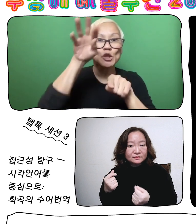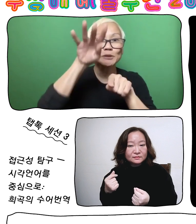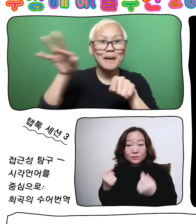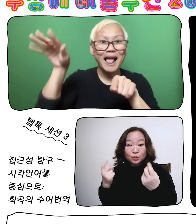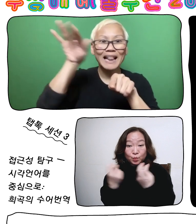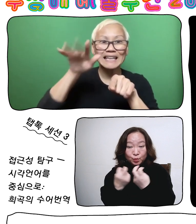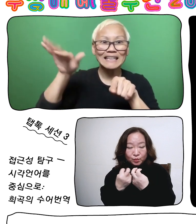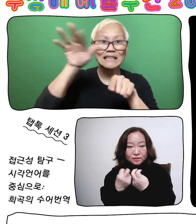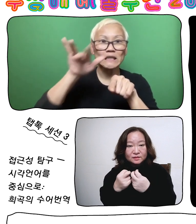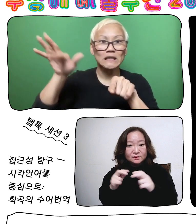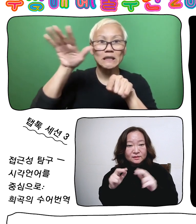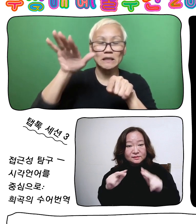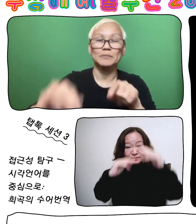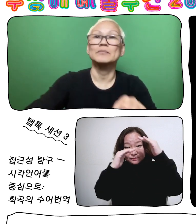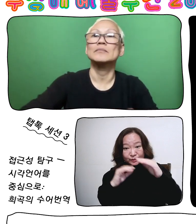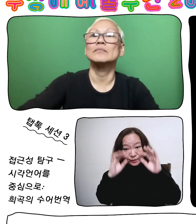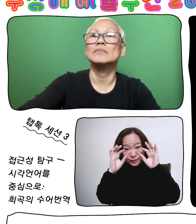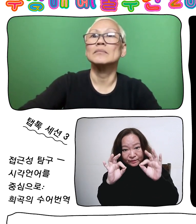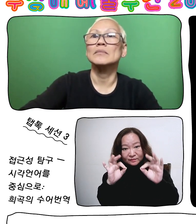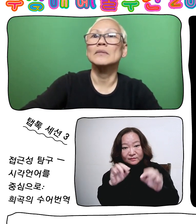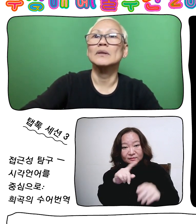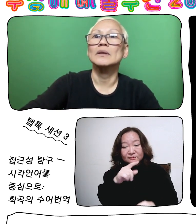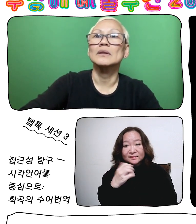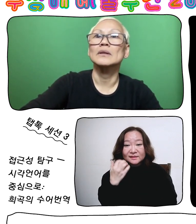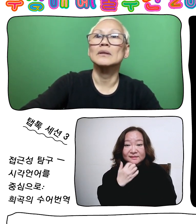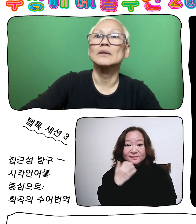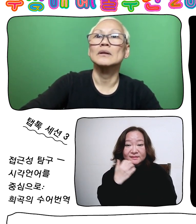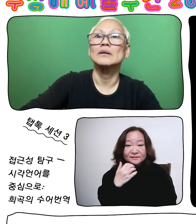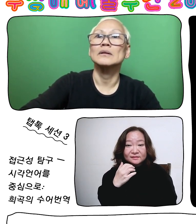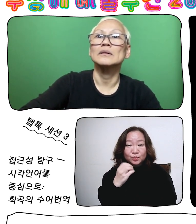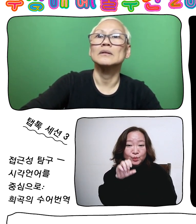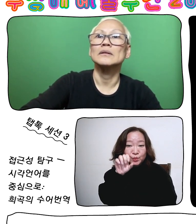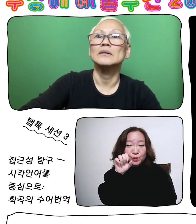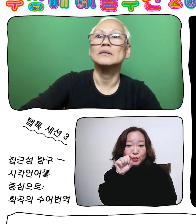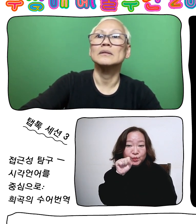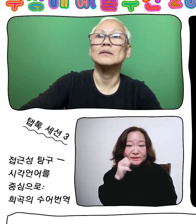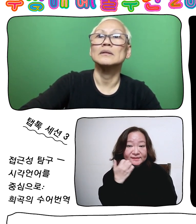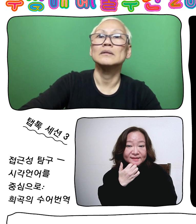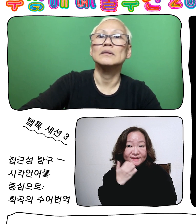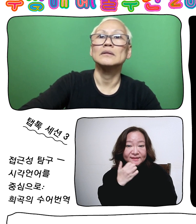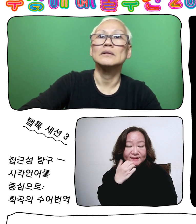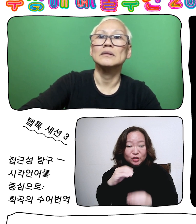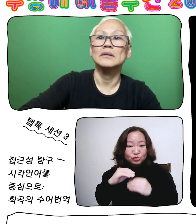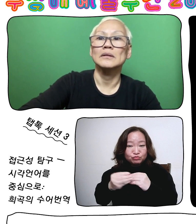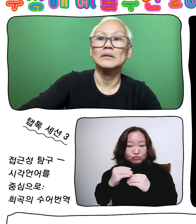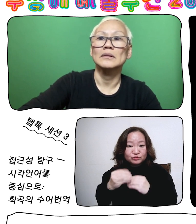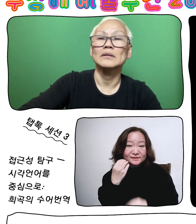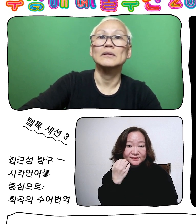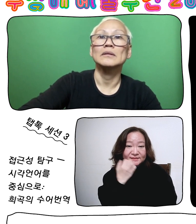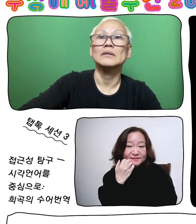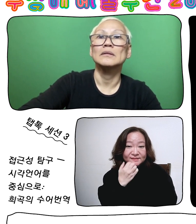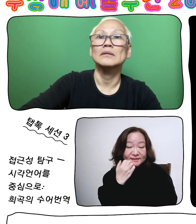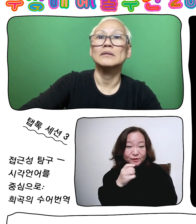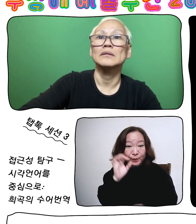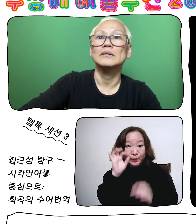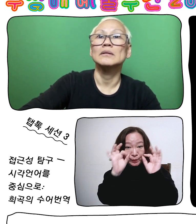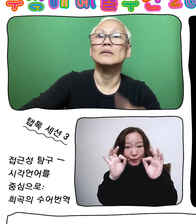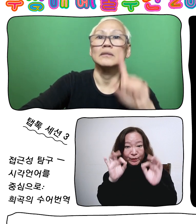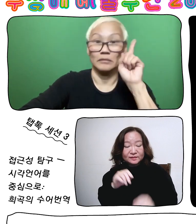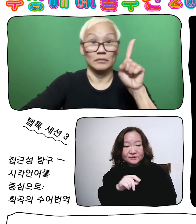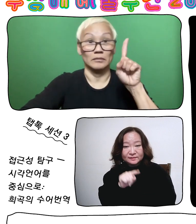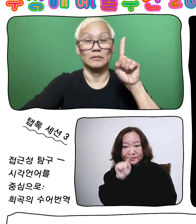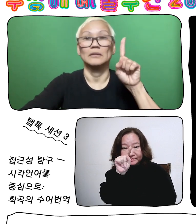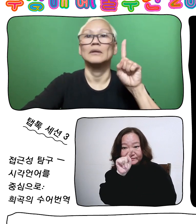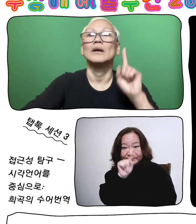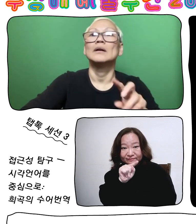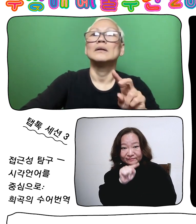지금 보여드리는 글에서 오렌지색으로 표시된 단어들이 운율에 해당하는 부분입니다.